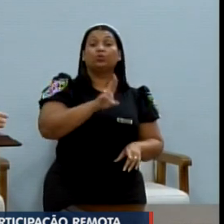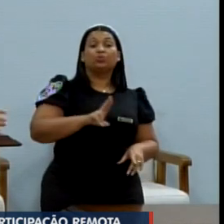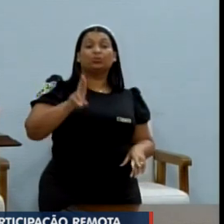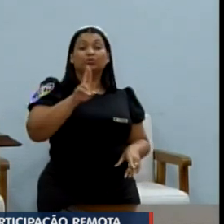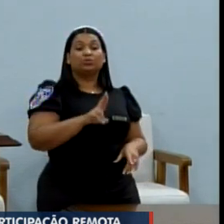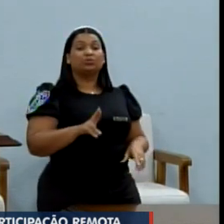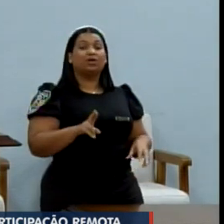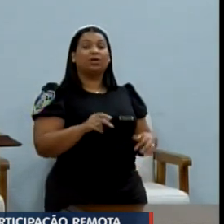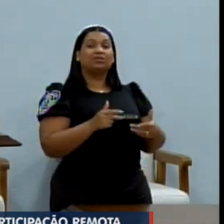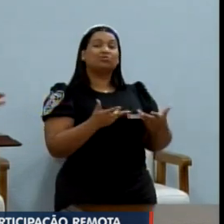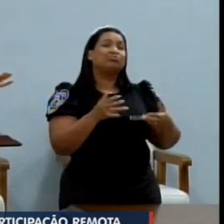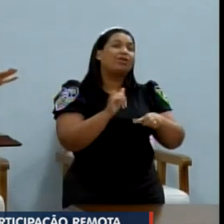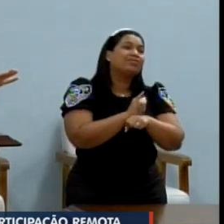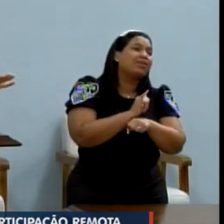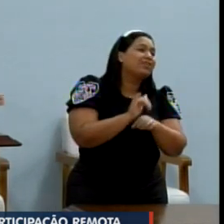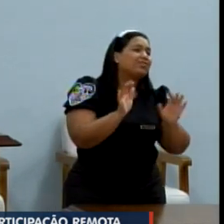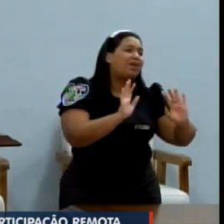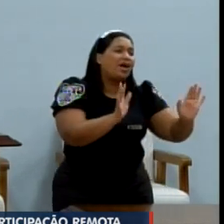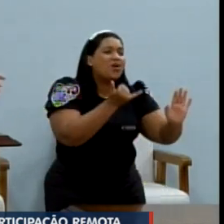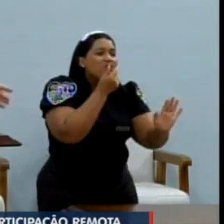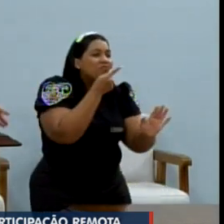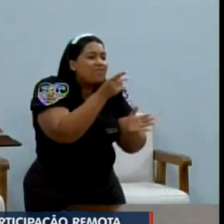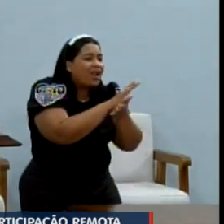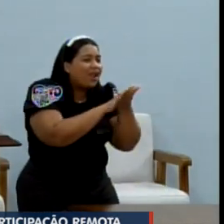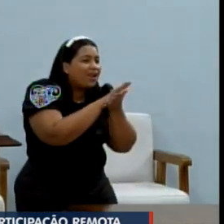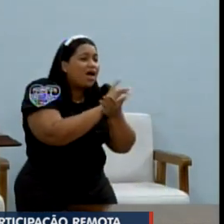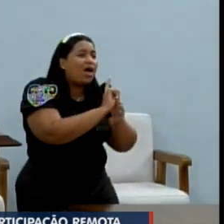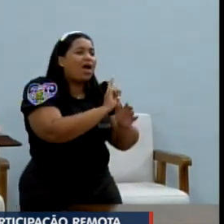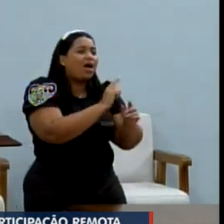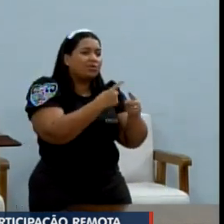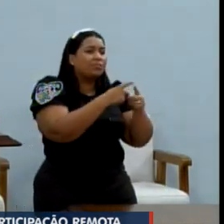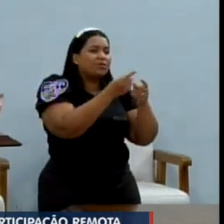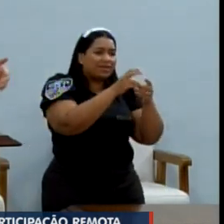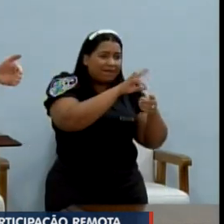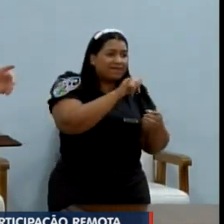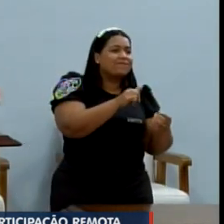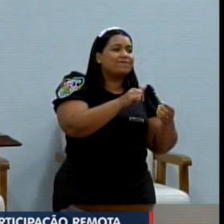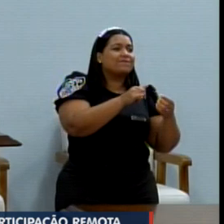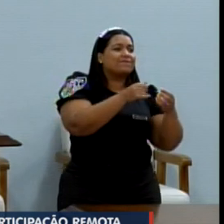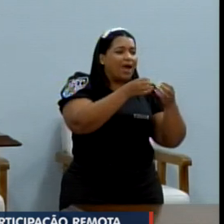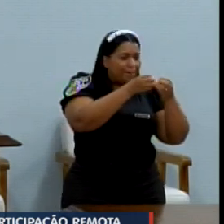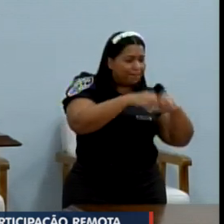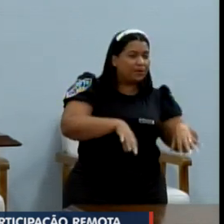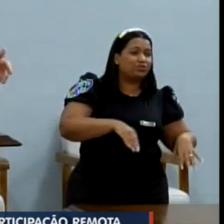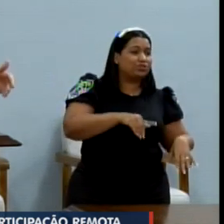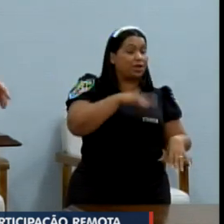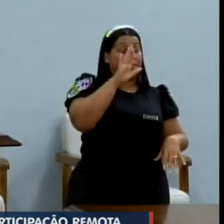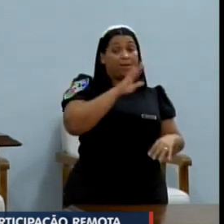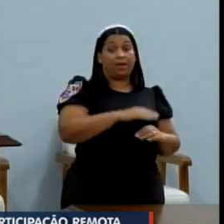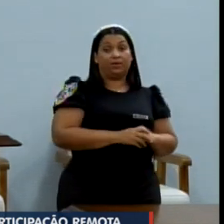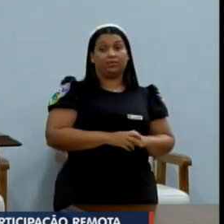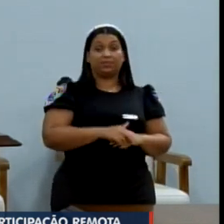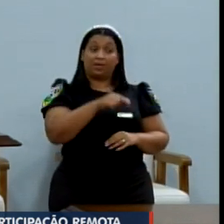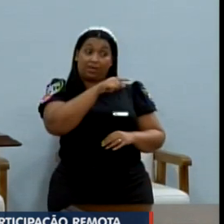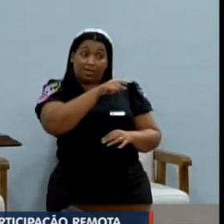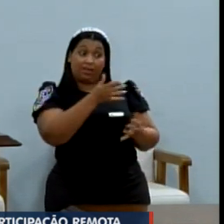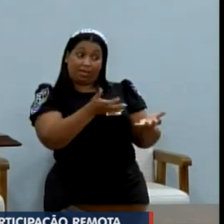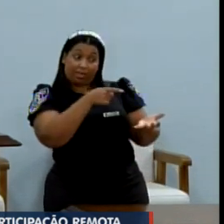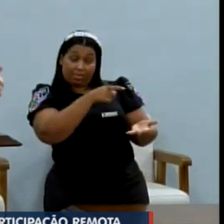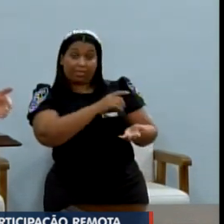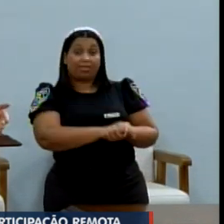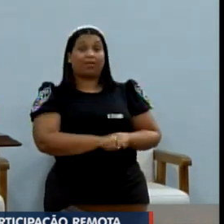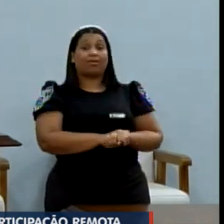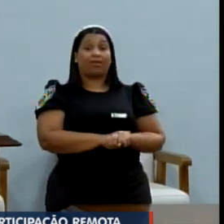tática cômoda que ah não não fala nada porque você vai acabar projetando mais ainda é o que esse político quer